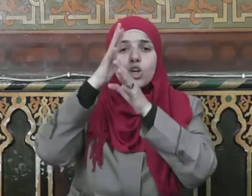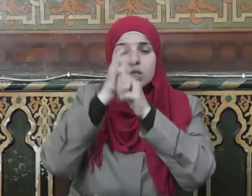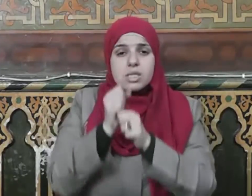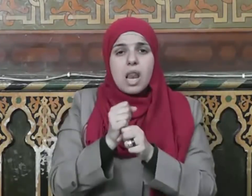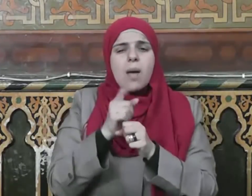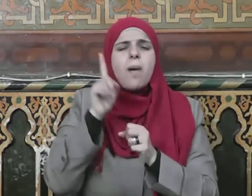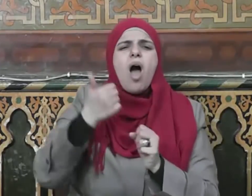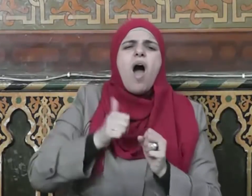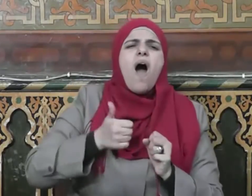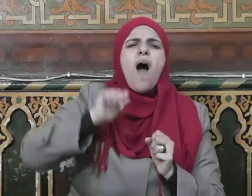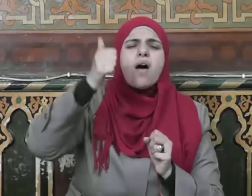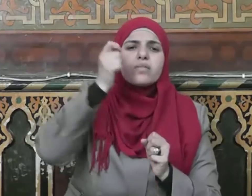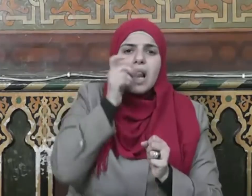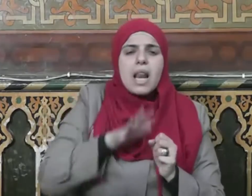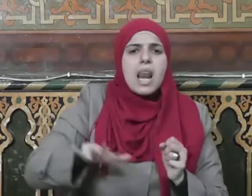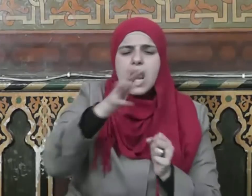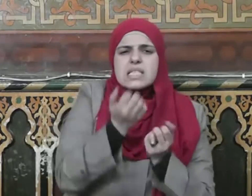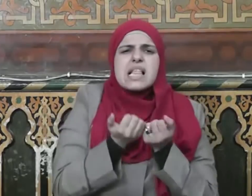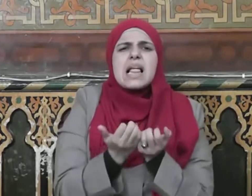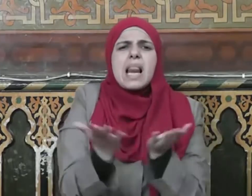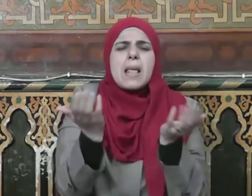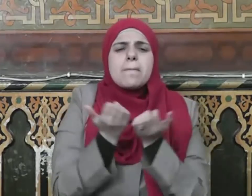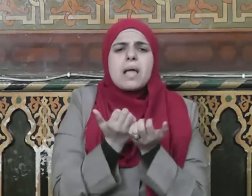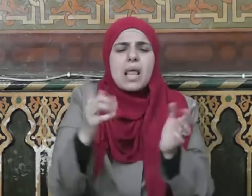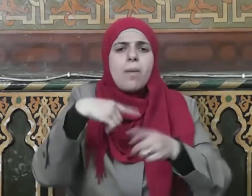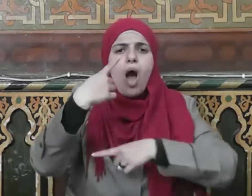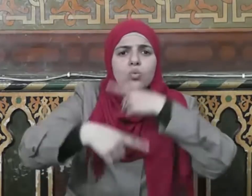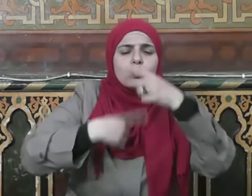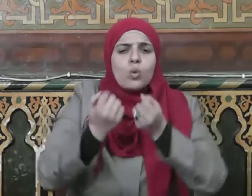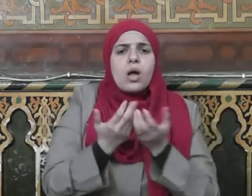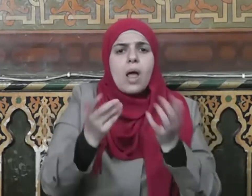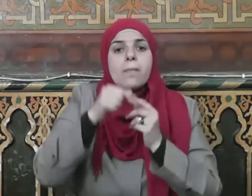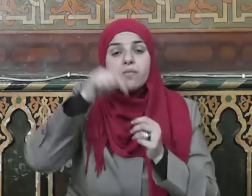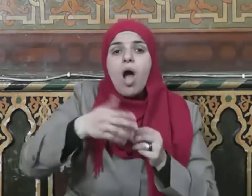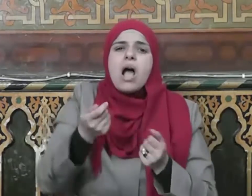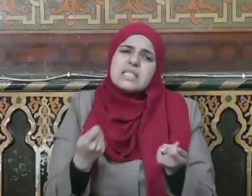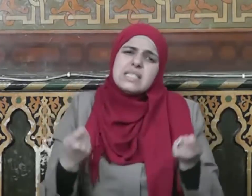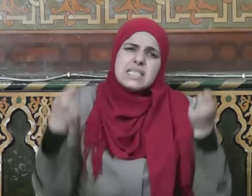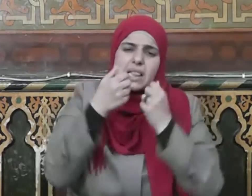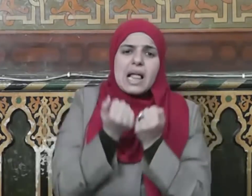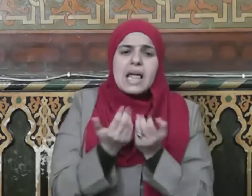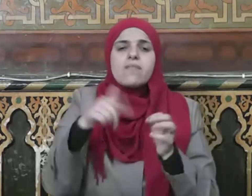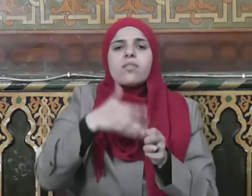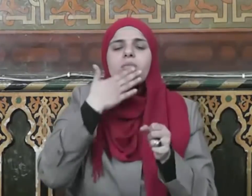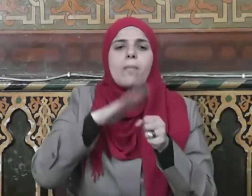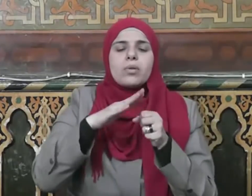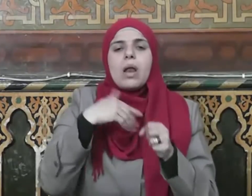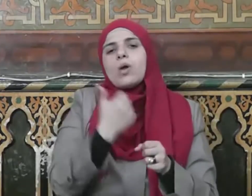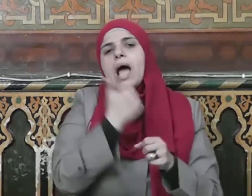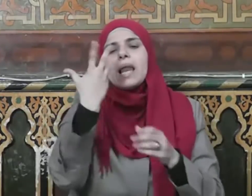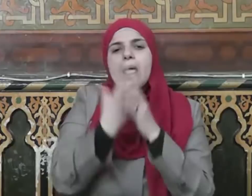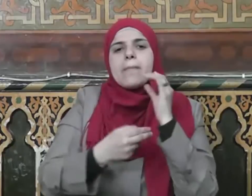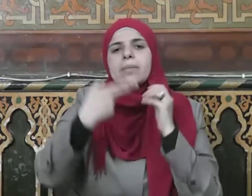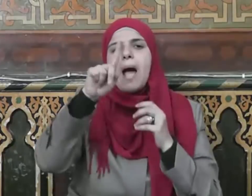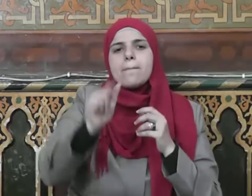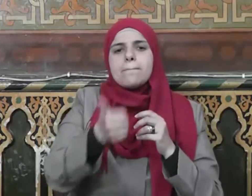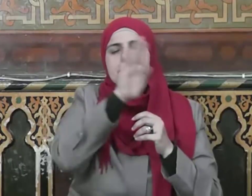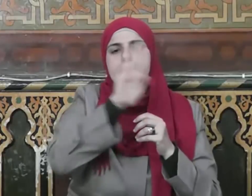أجود الناس، وكان أجود ما يكون في رمضان. فعن ابن عباس رضي الله تعالى